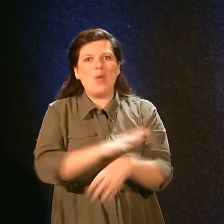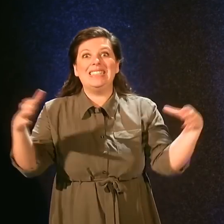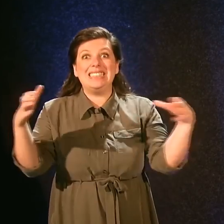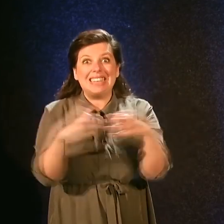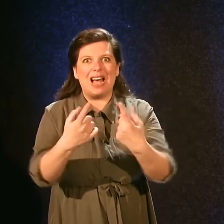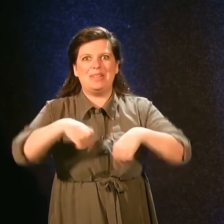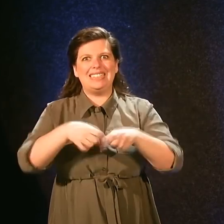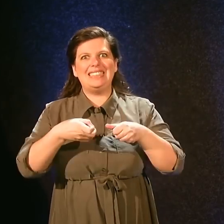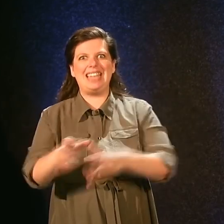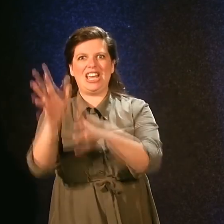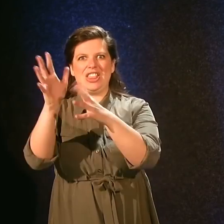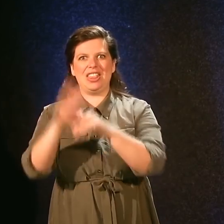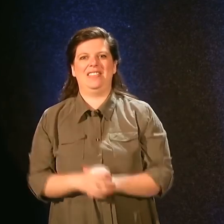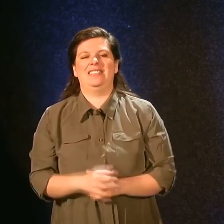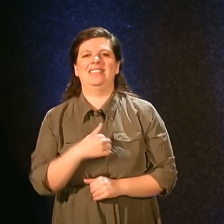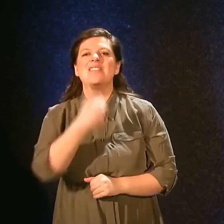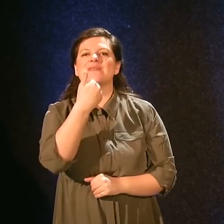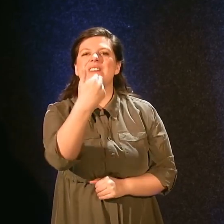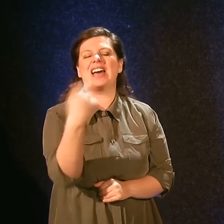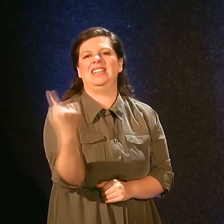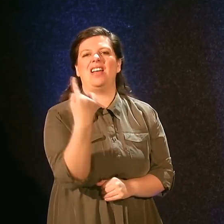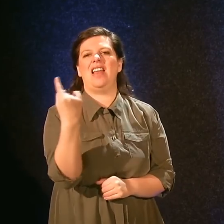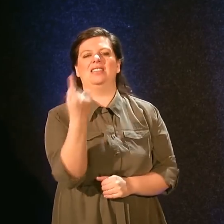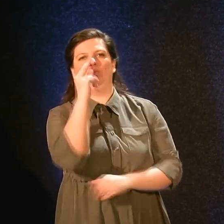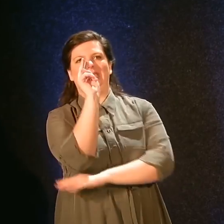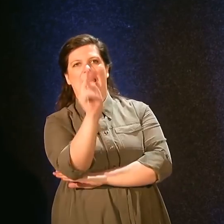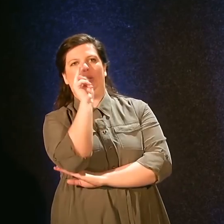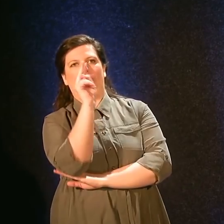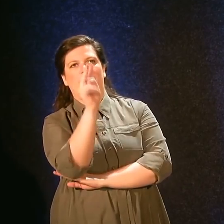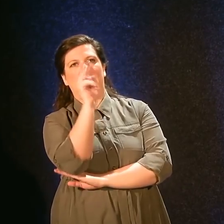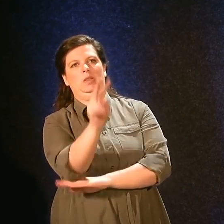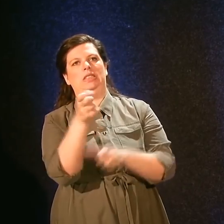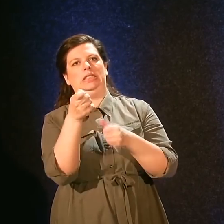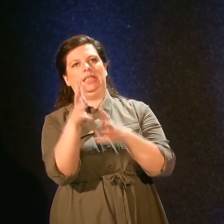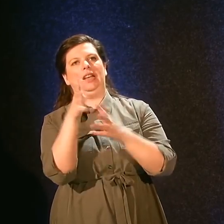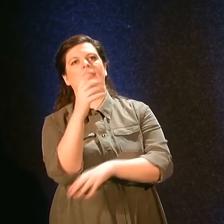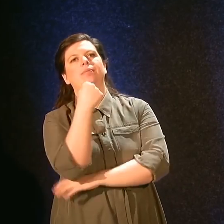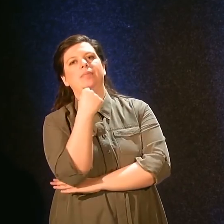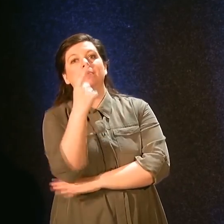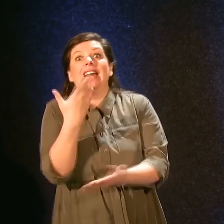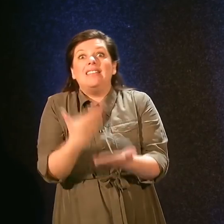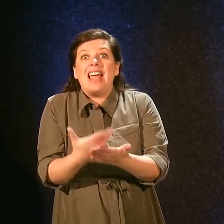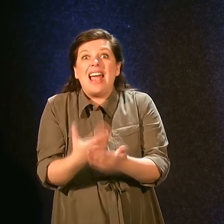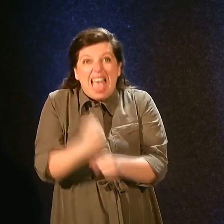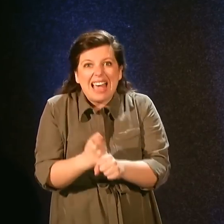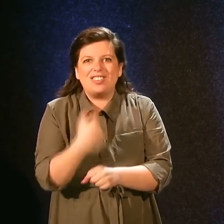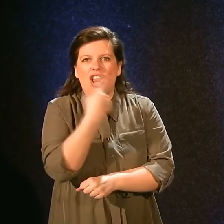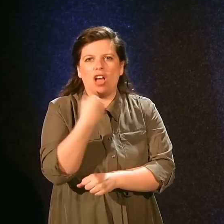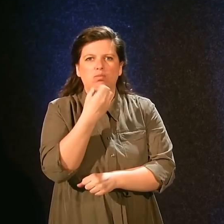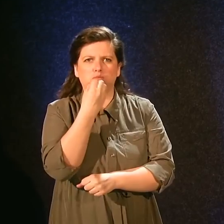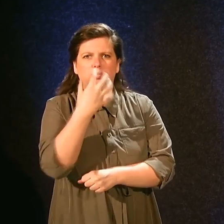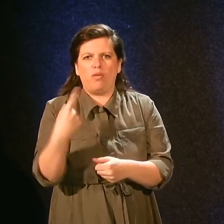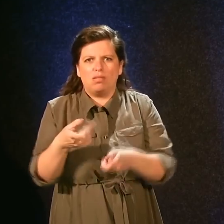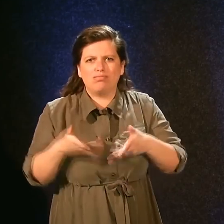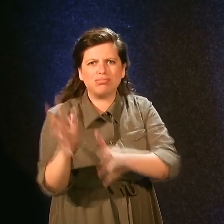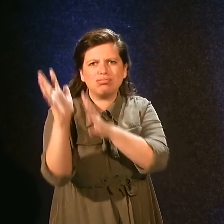zingen. En ik wil je vragen niet alleen maar te kijken naar het zingen. Maar ook daadwerkelijk je mond open te doen en geluid voor te brengen. Ook al zit